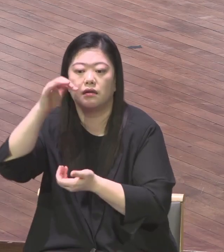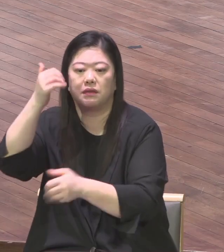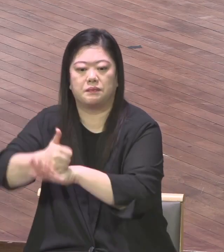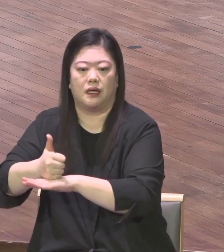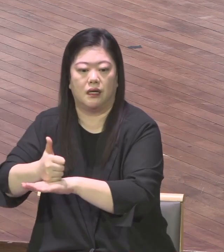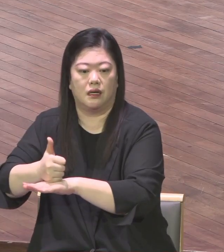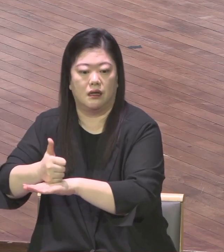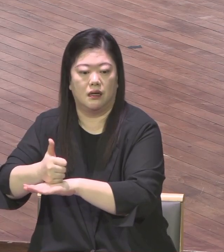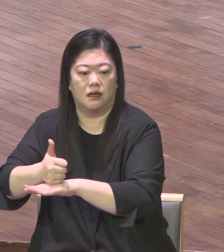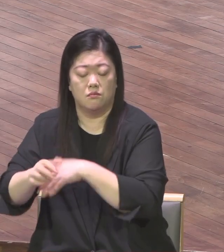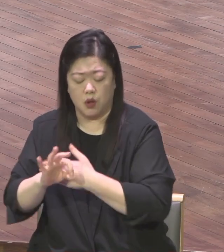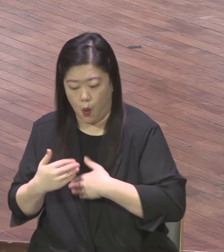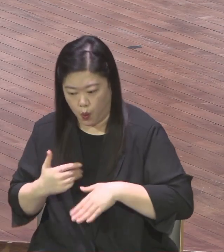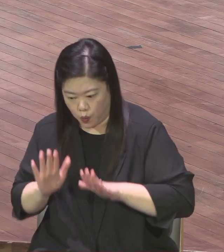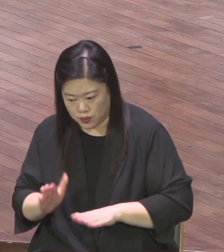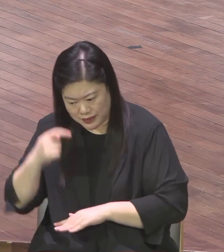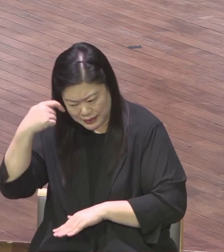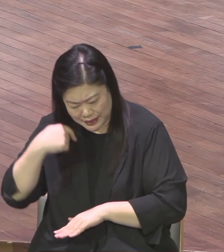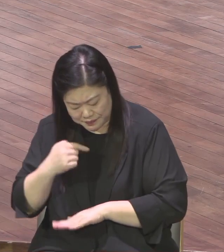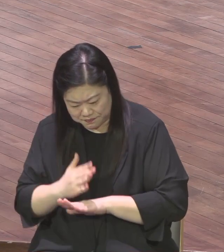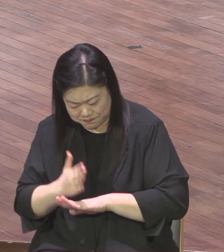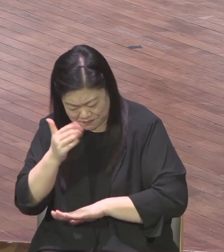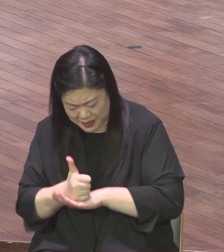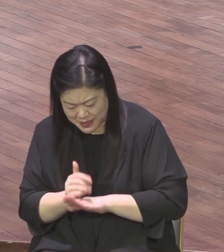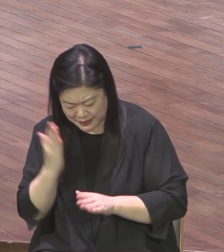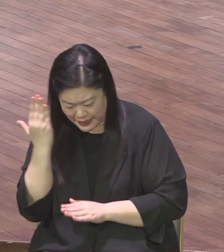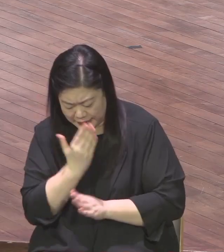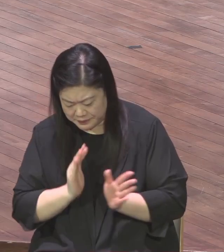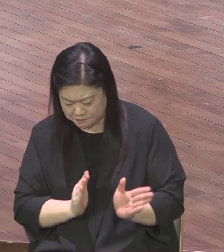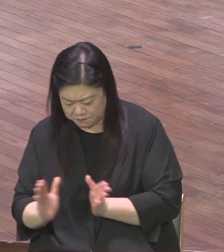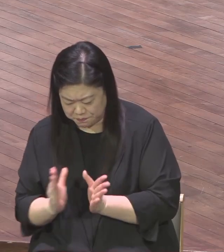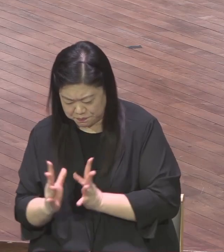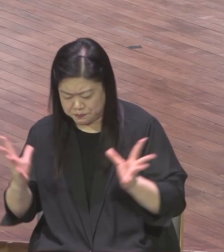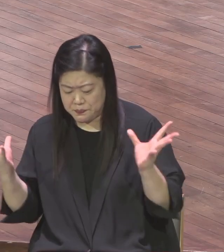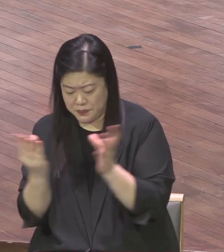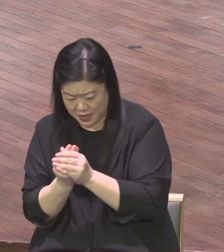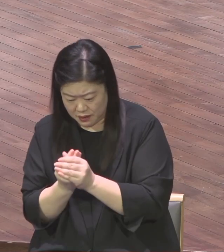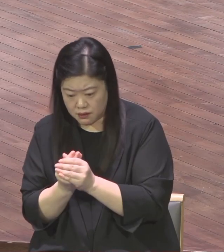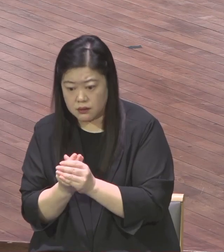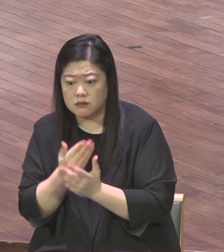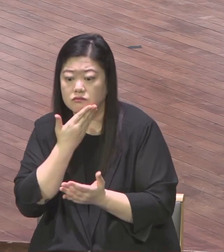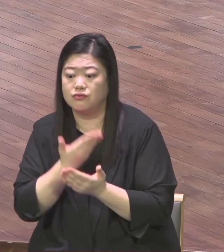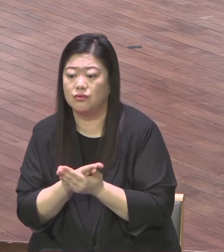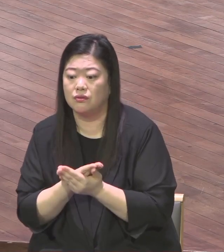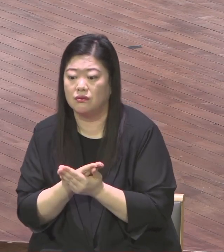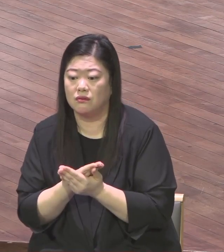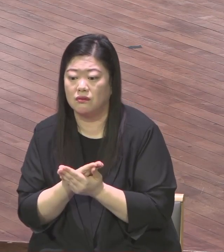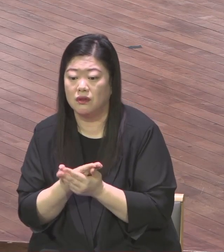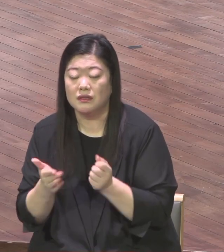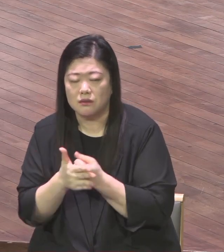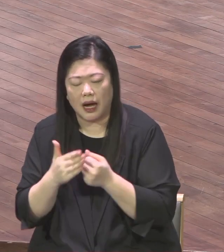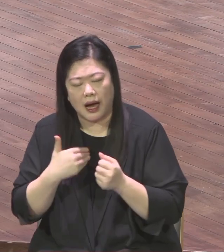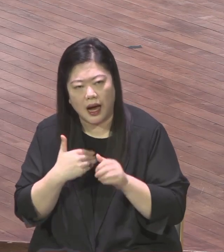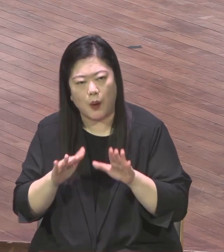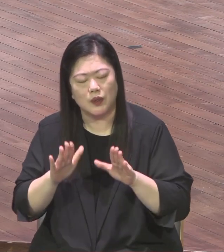내가 일할 수 있는 것이 감사하구나. 이 직장에서 일할 수 있는 게 너무 감사하구나.